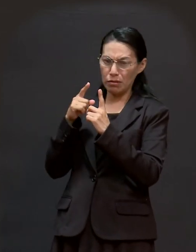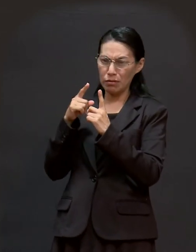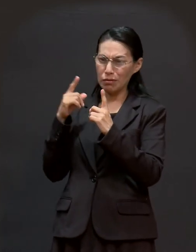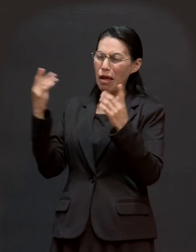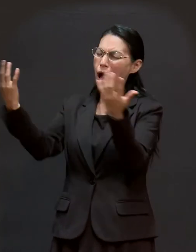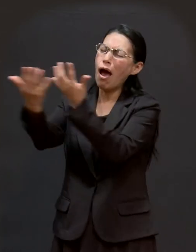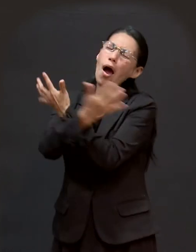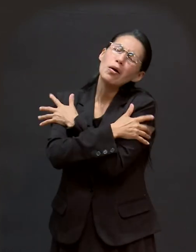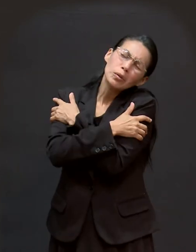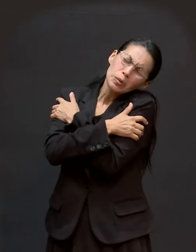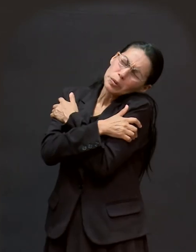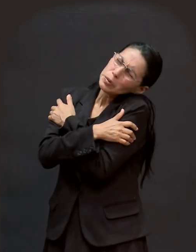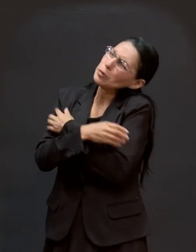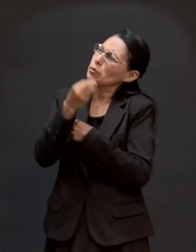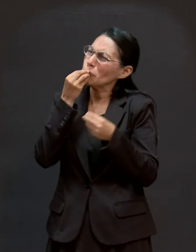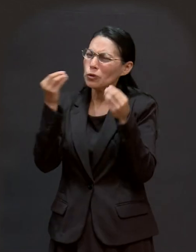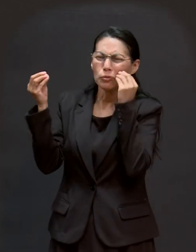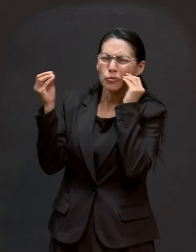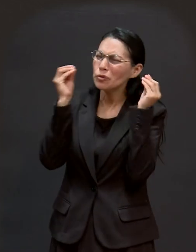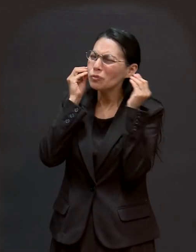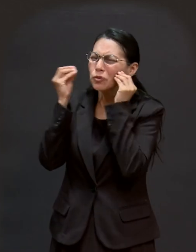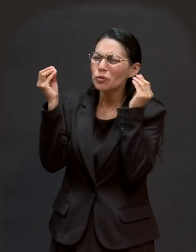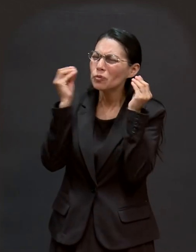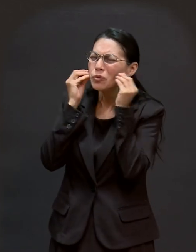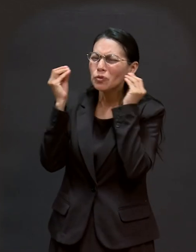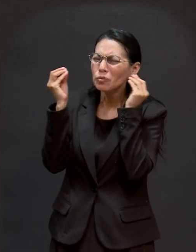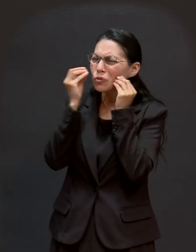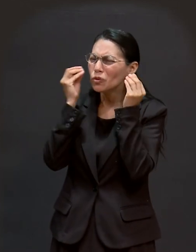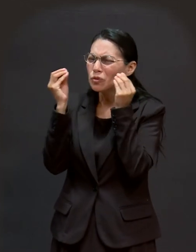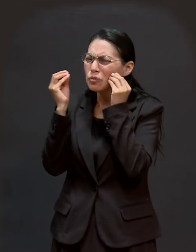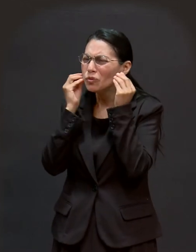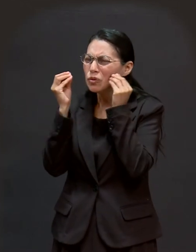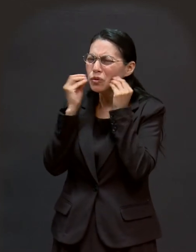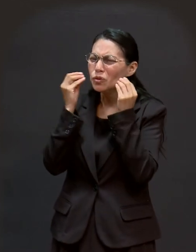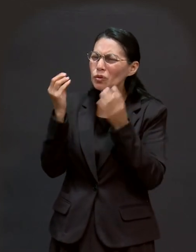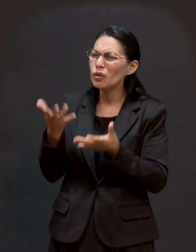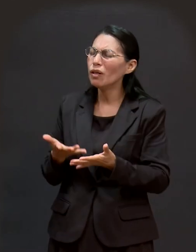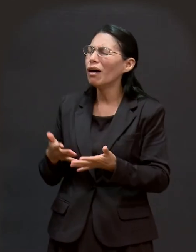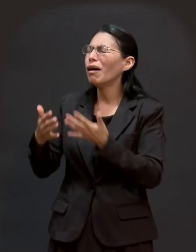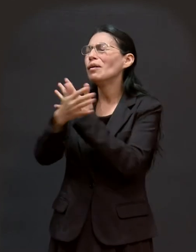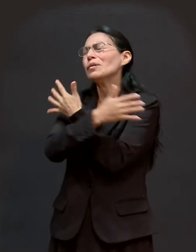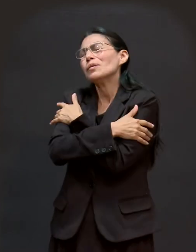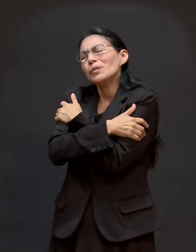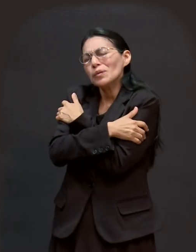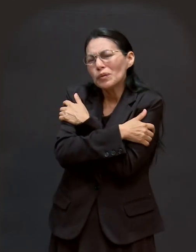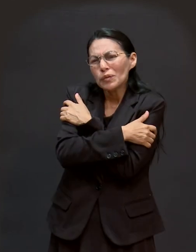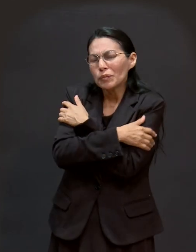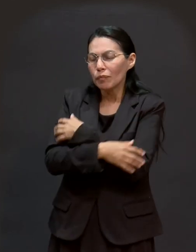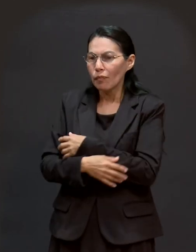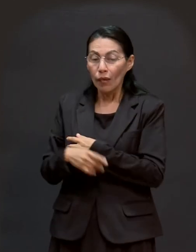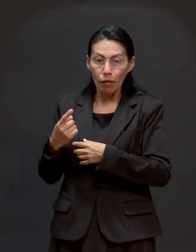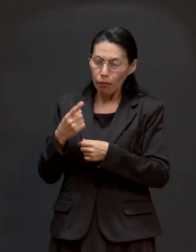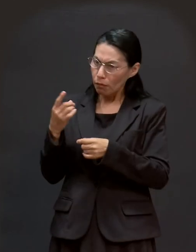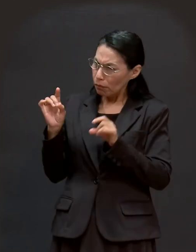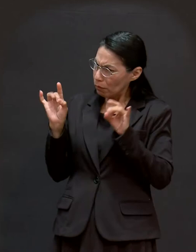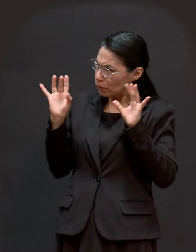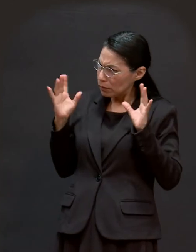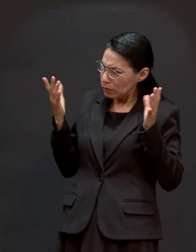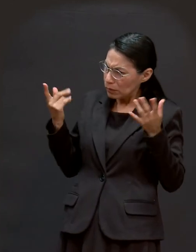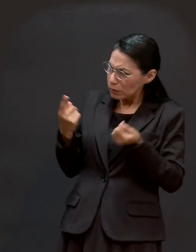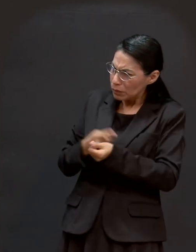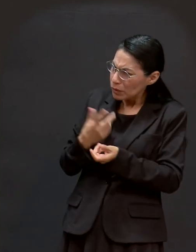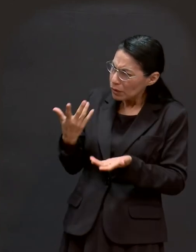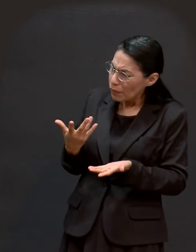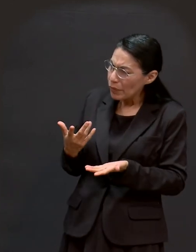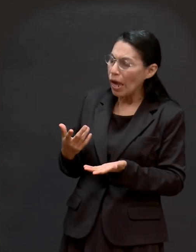y llora y yo le digo que pasó que que tiene pastor en el momento en que oramos en el